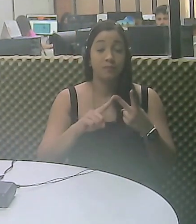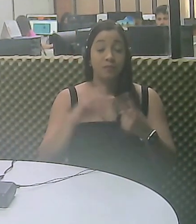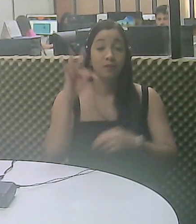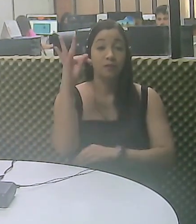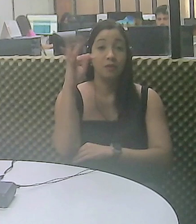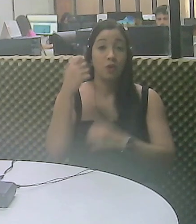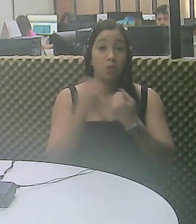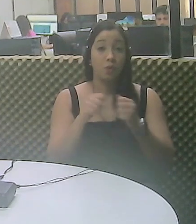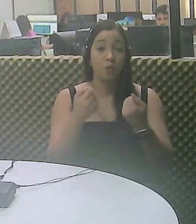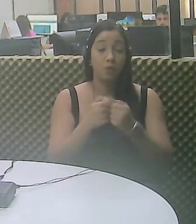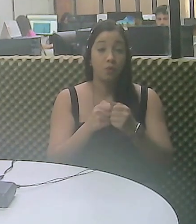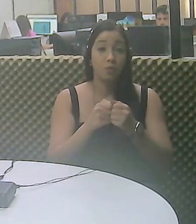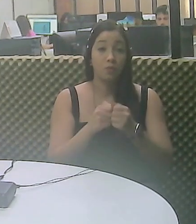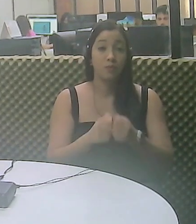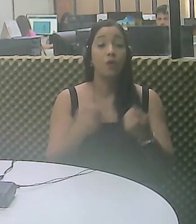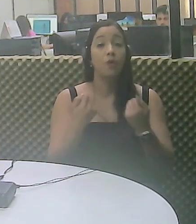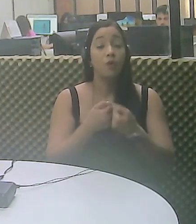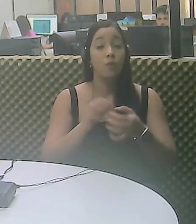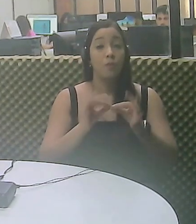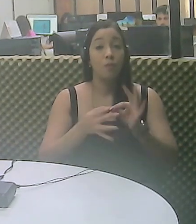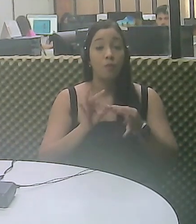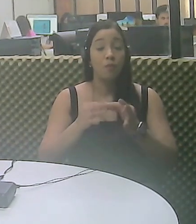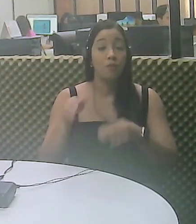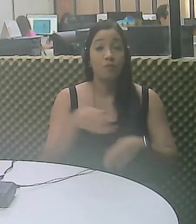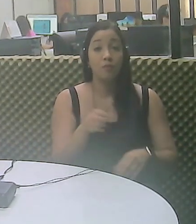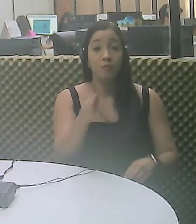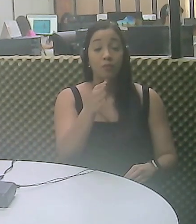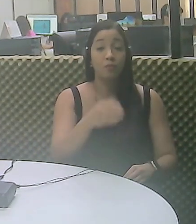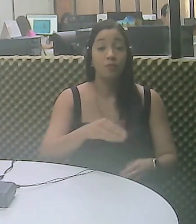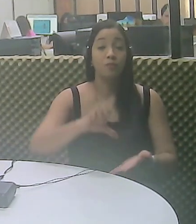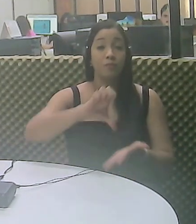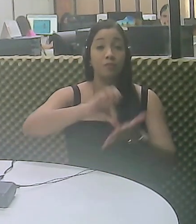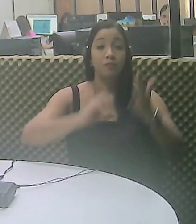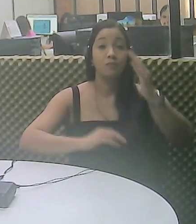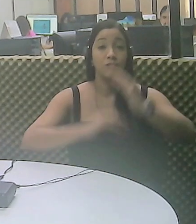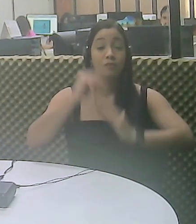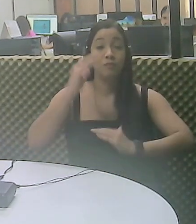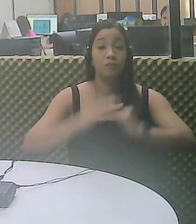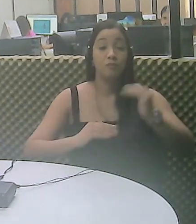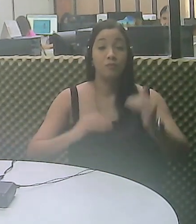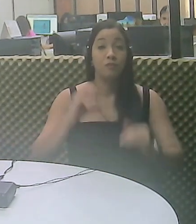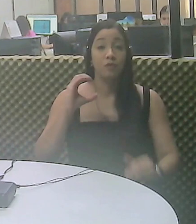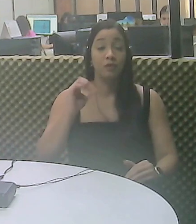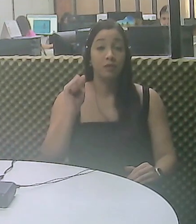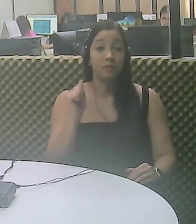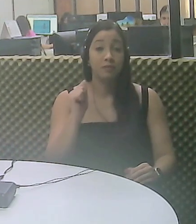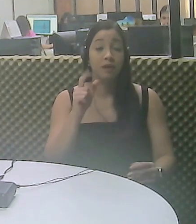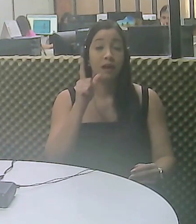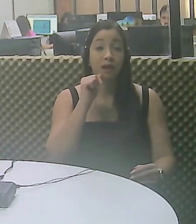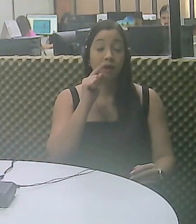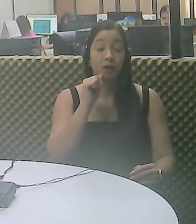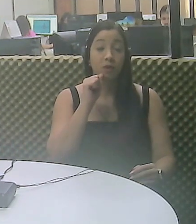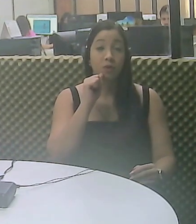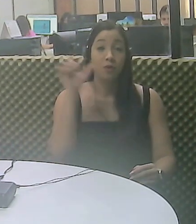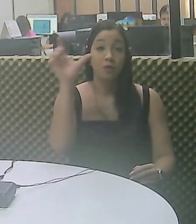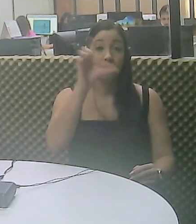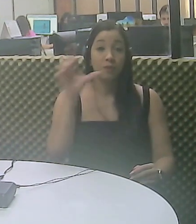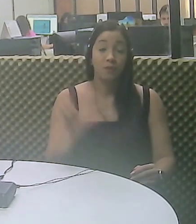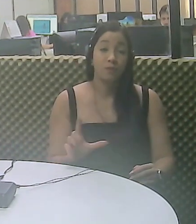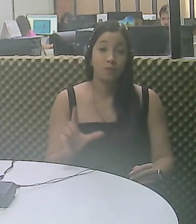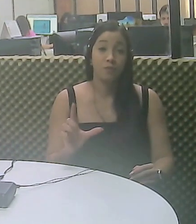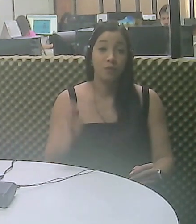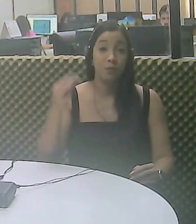de ônibus Meu Ofício Itinerante, e nos Centros Profissionalizantes Campo Alegre, Lagoinha,